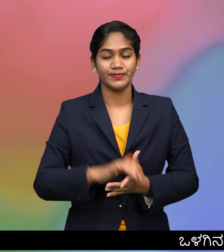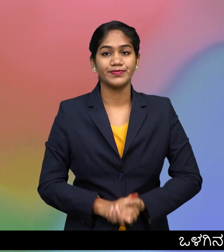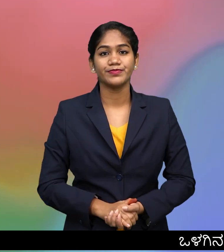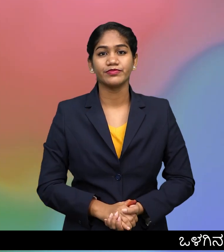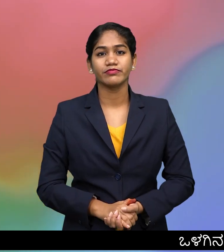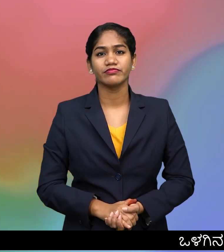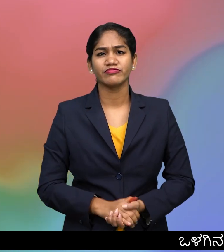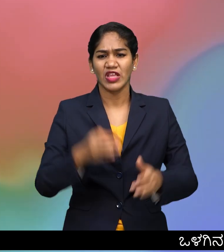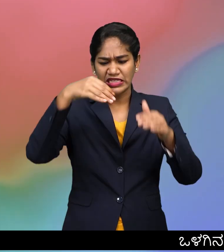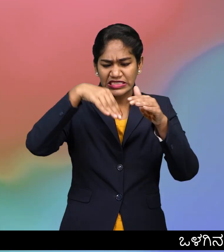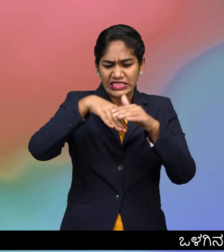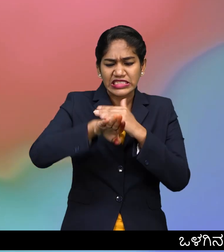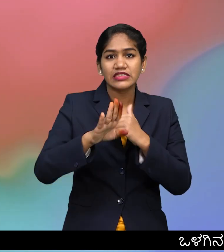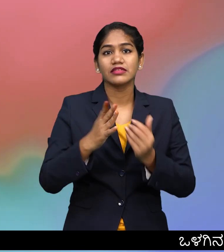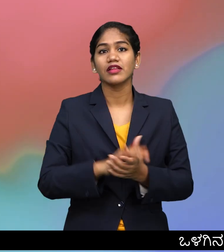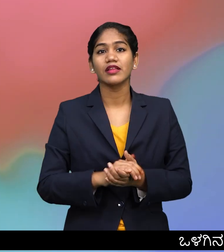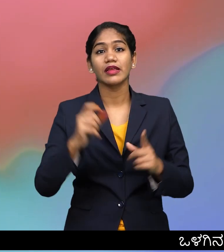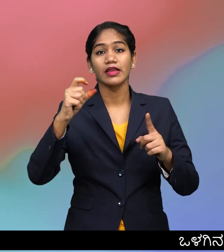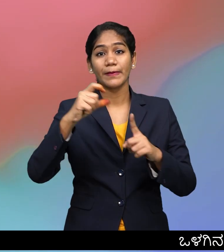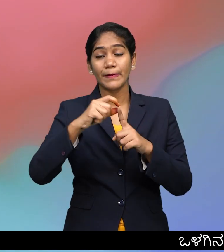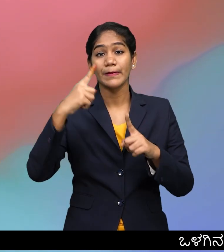ಒಳಗಿನ ಪಿಯಾ ಮೇಟರ್.